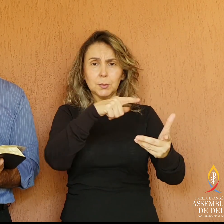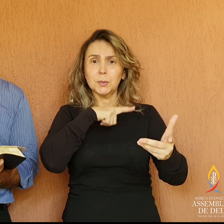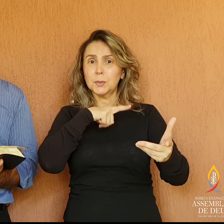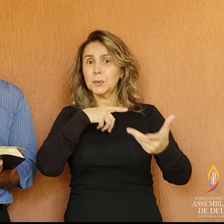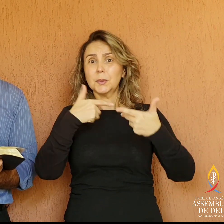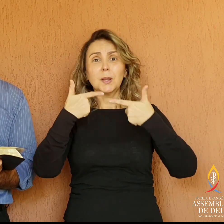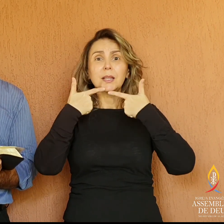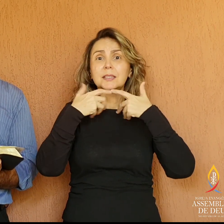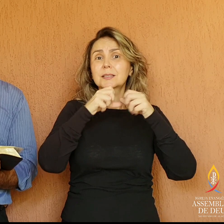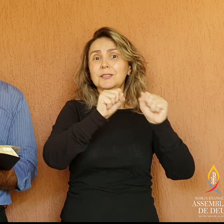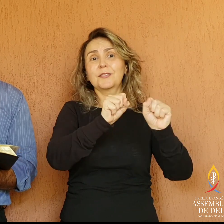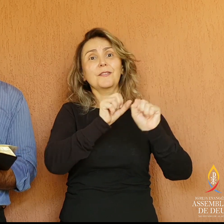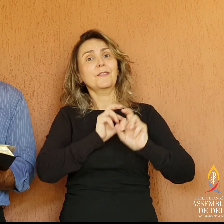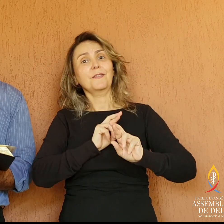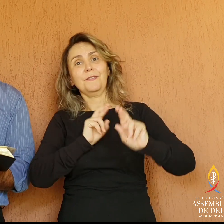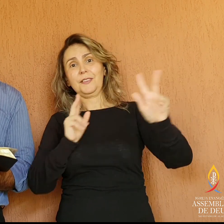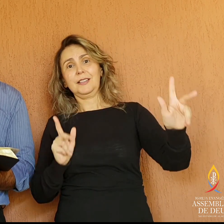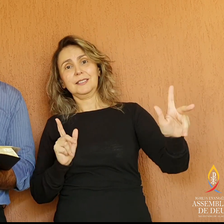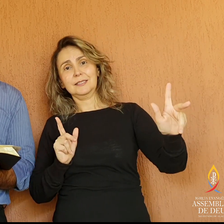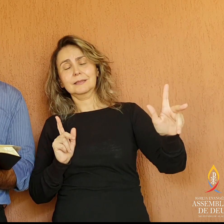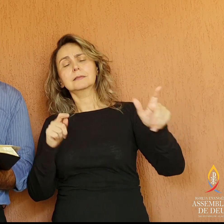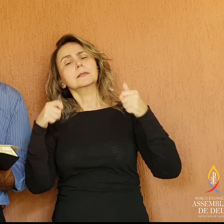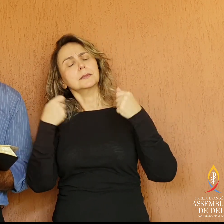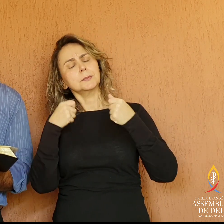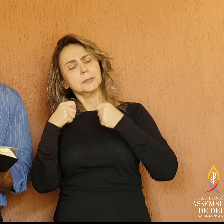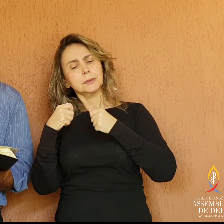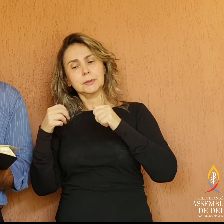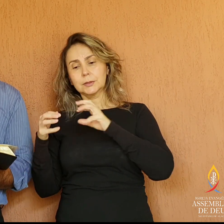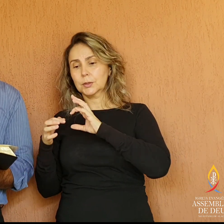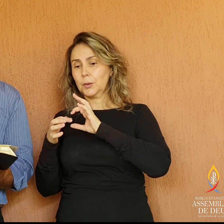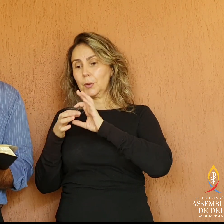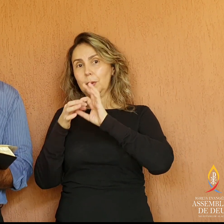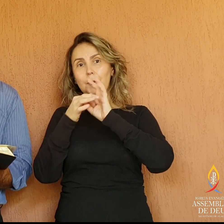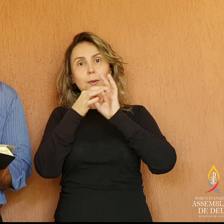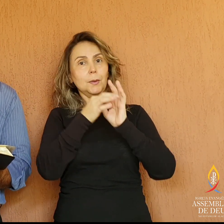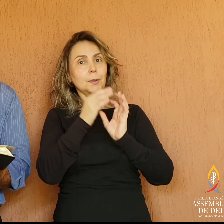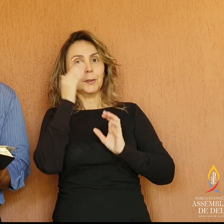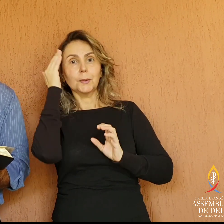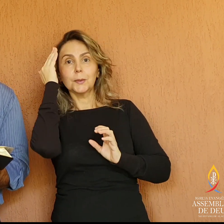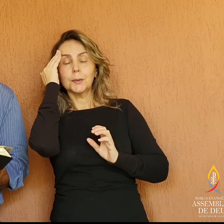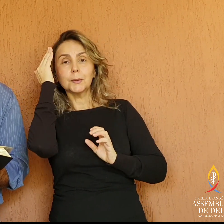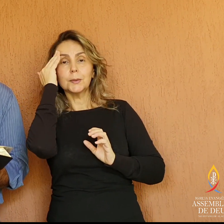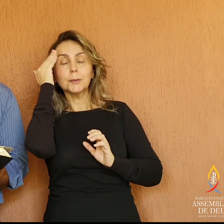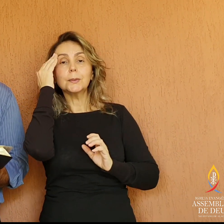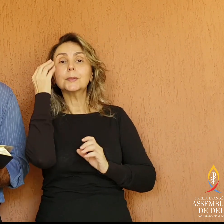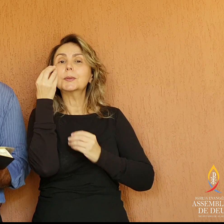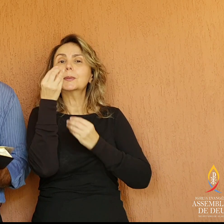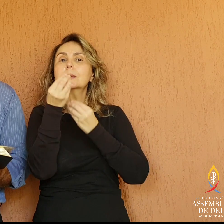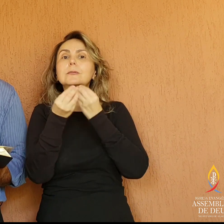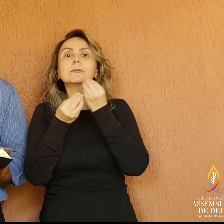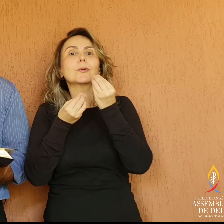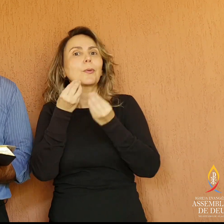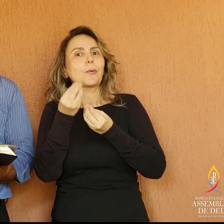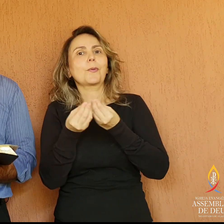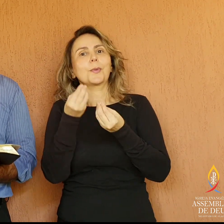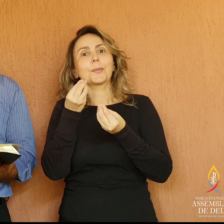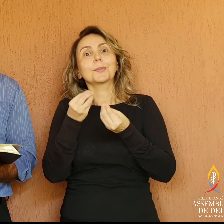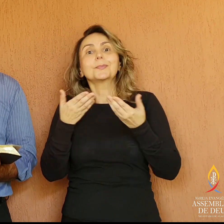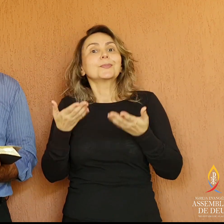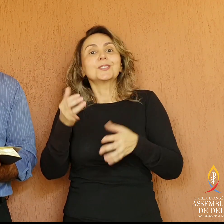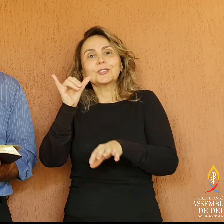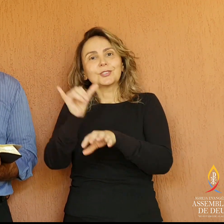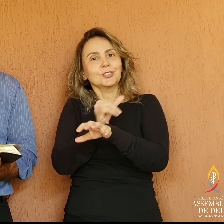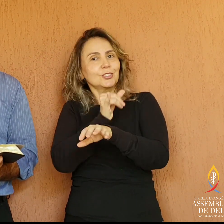diferente. E é preciso você contextualizar, é preciso você entender qual a estratégia que você